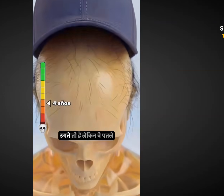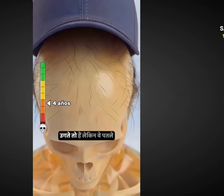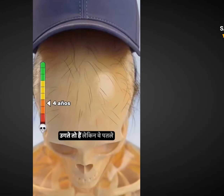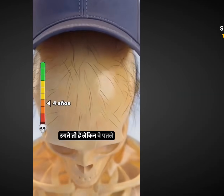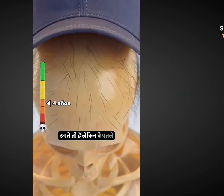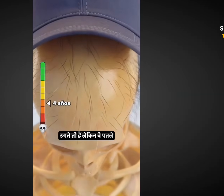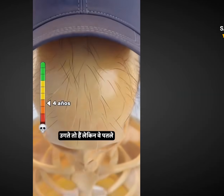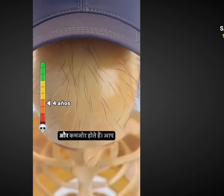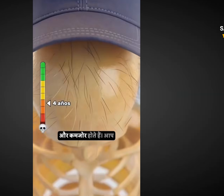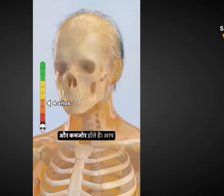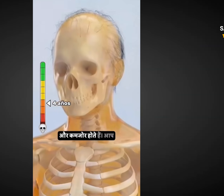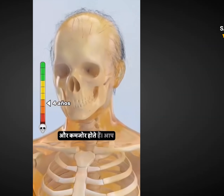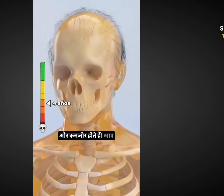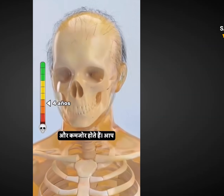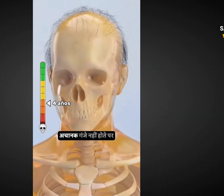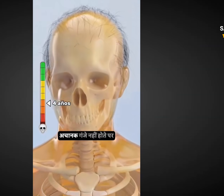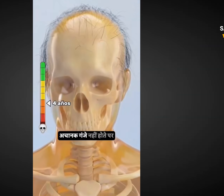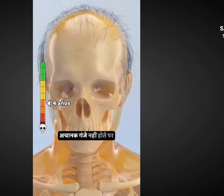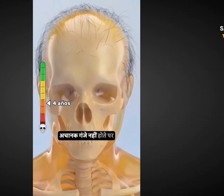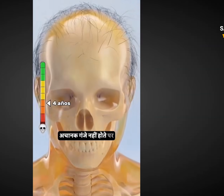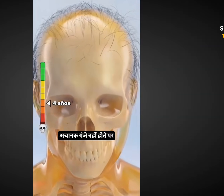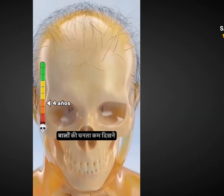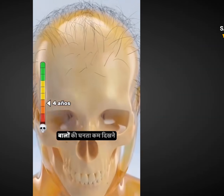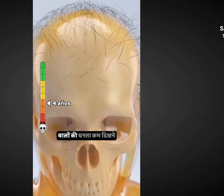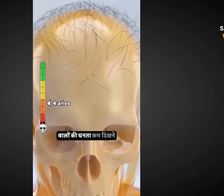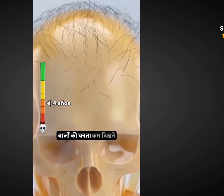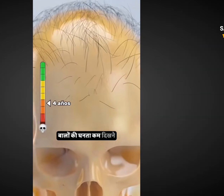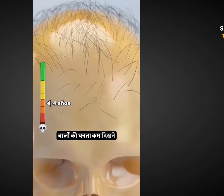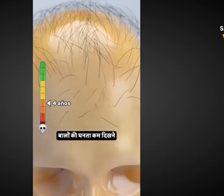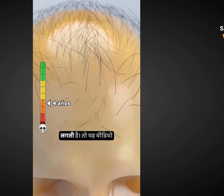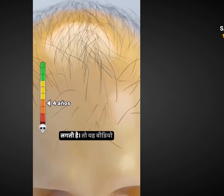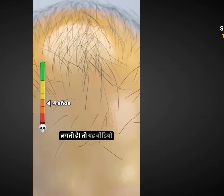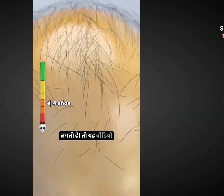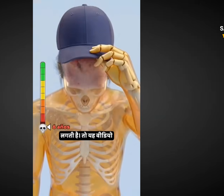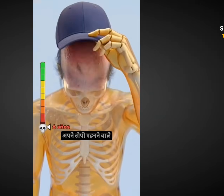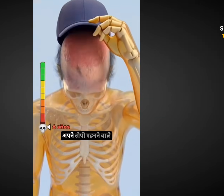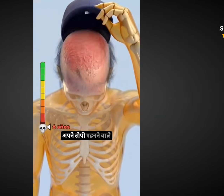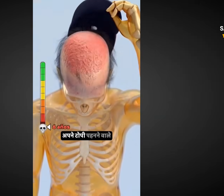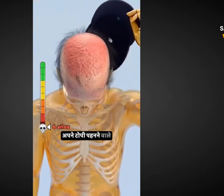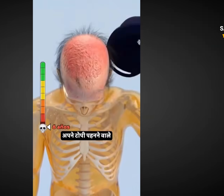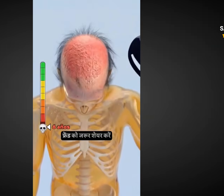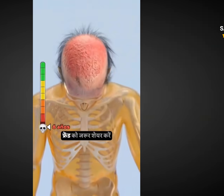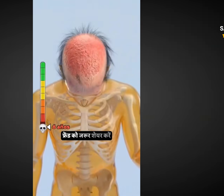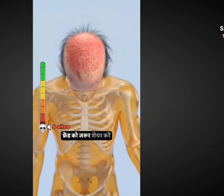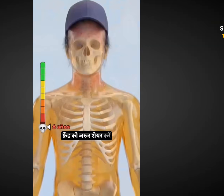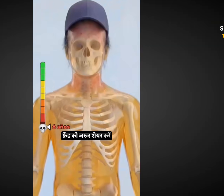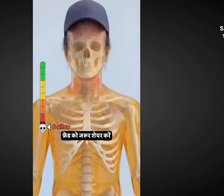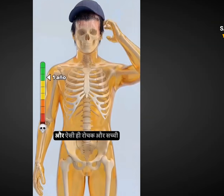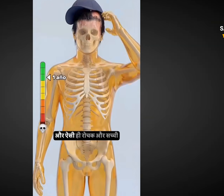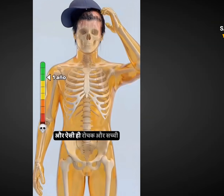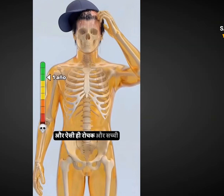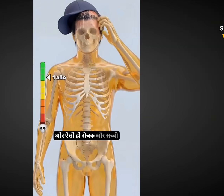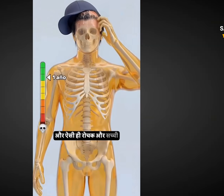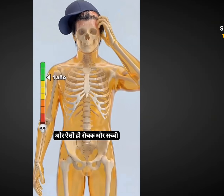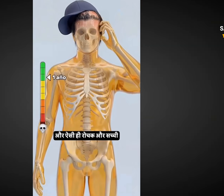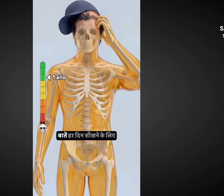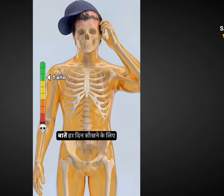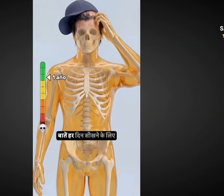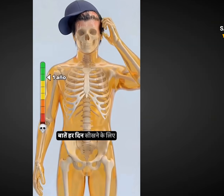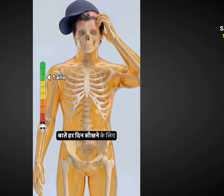तो हैं, लेकिन वे पतले और कमजोर होते हैं। आप अचानक गंजे नहीं होते, पर बालों की घनता कम दिखने लगती है। तो यह वीडियो अपने टोपी पहनने वाले फ्रेंड को जरूर शेयर करें और ऐसी ही रोचक और सच्ची बातें हर दिन सीखने